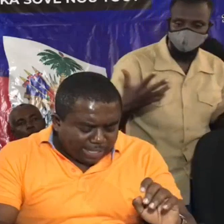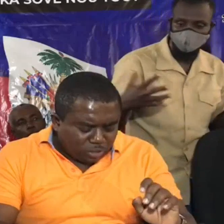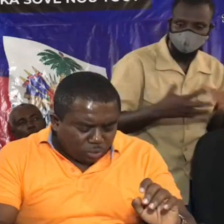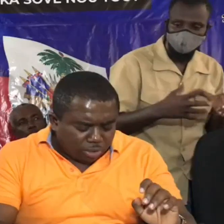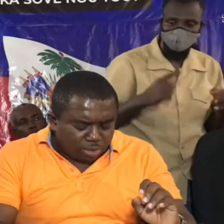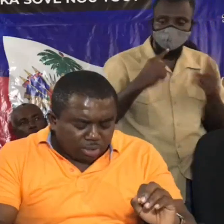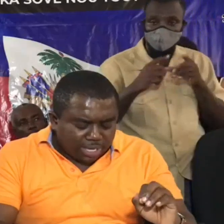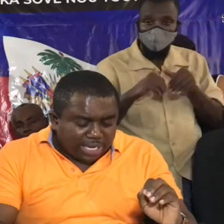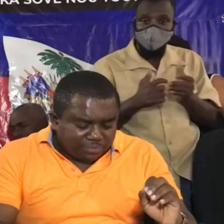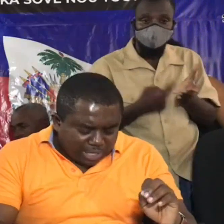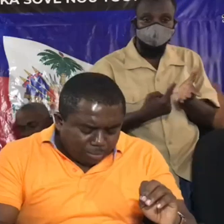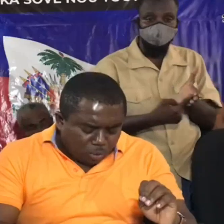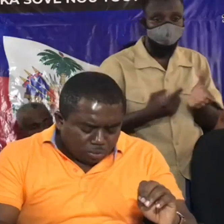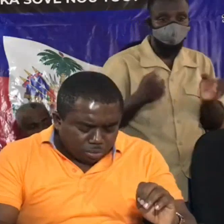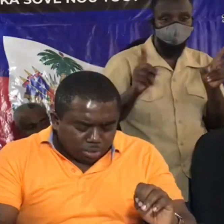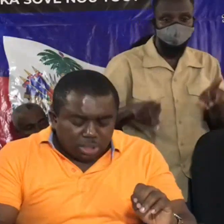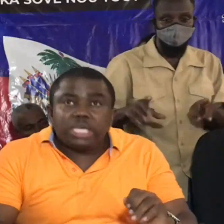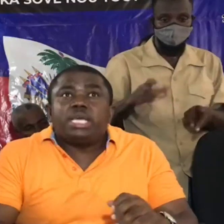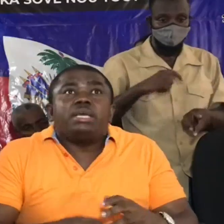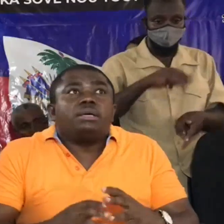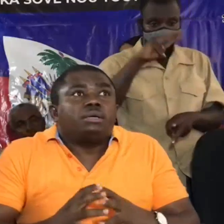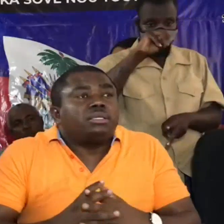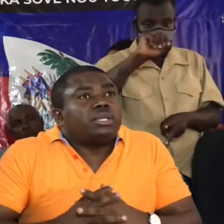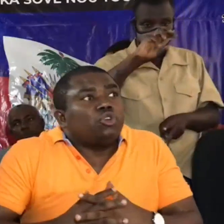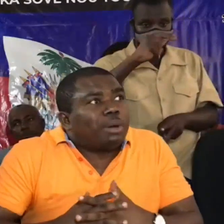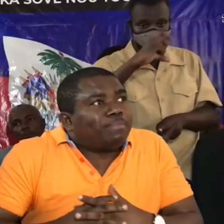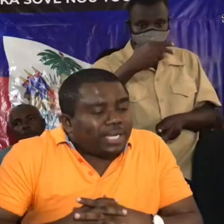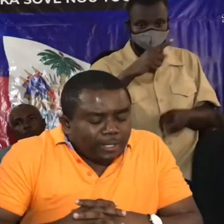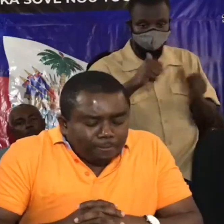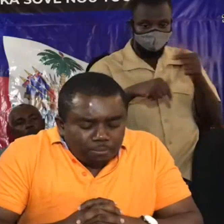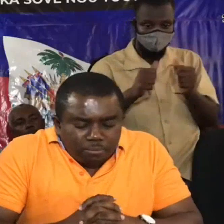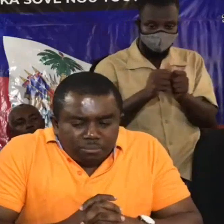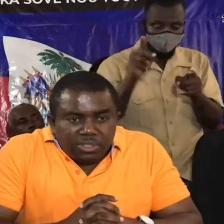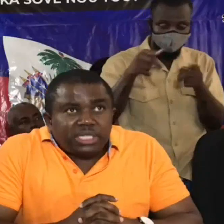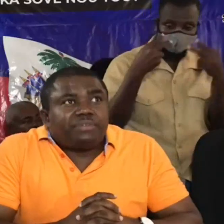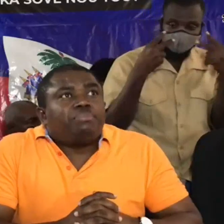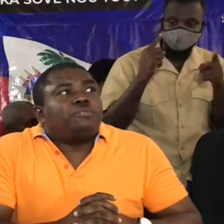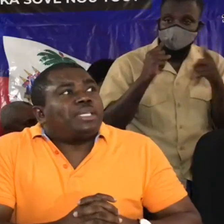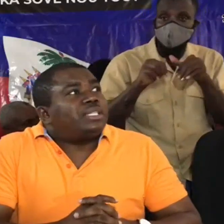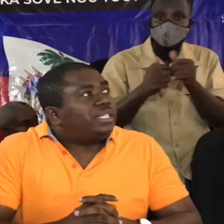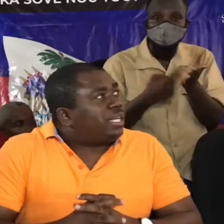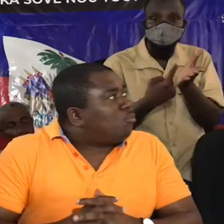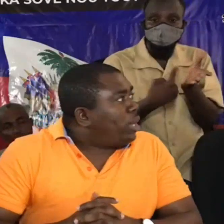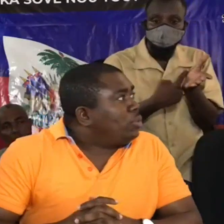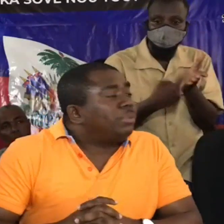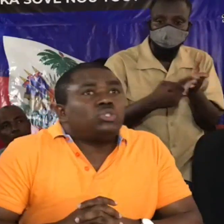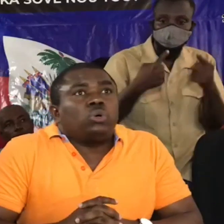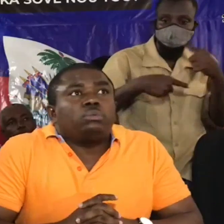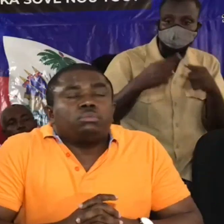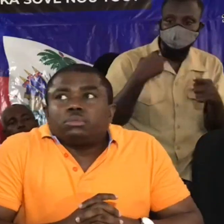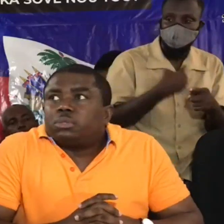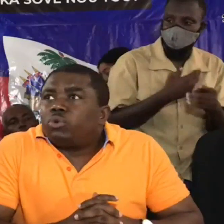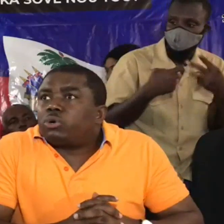Estéril Mackinson, Gary Philemon, et c'est de eux que je parle. Ça fait plus passer 17 mois en